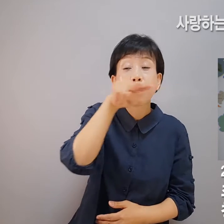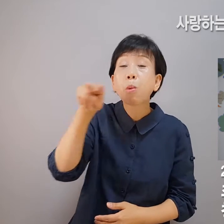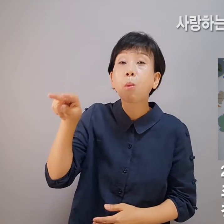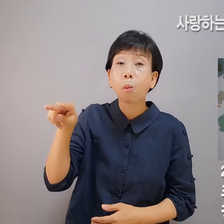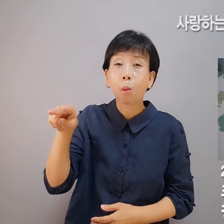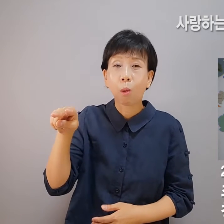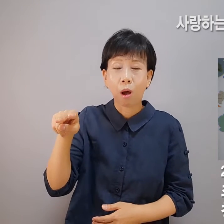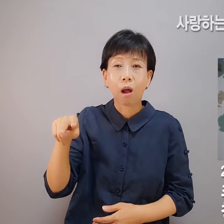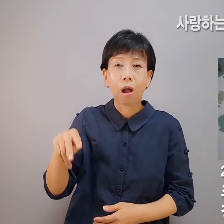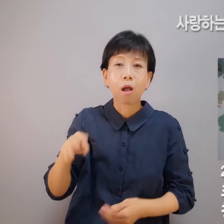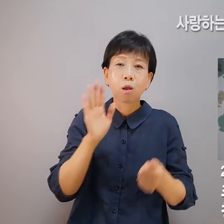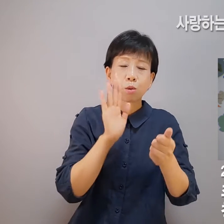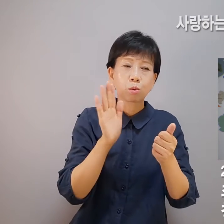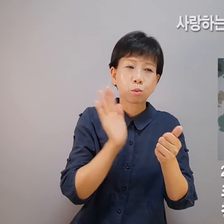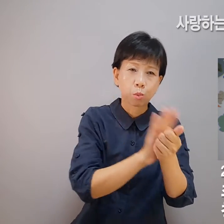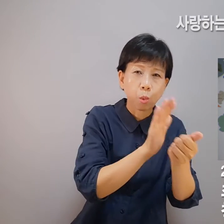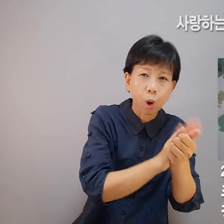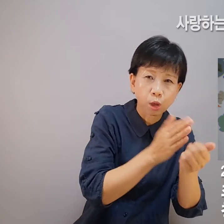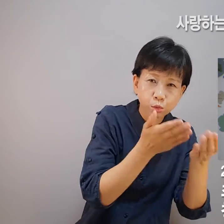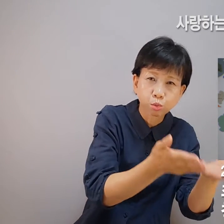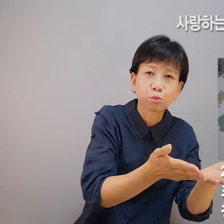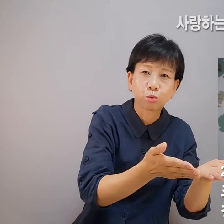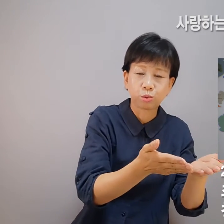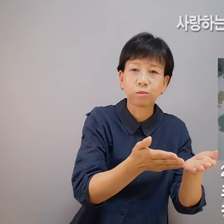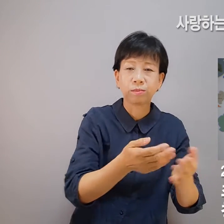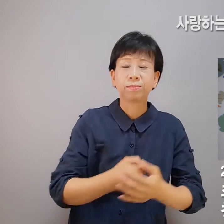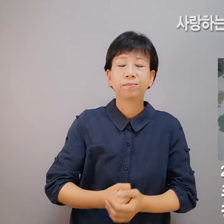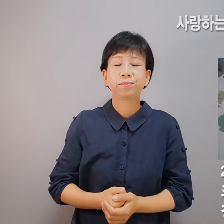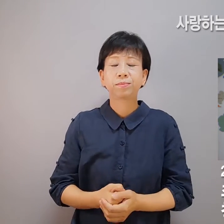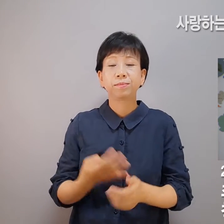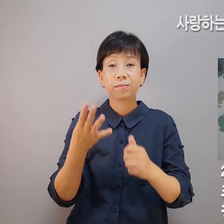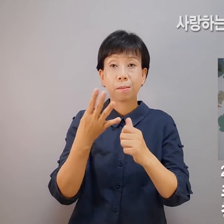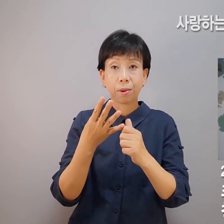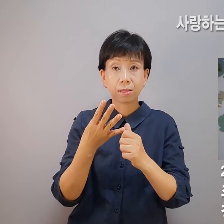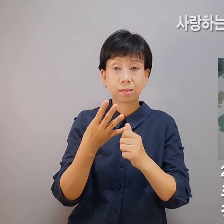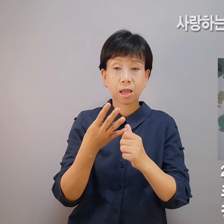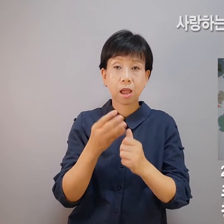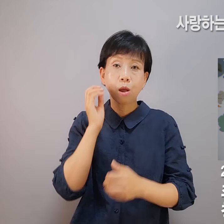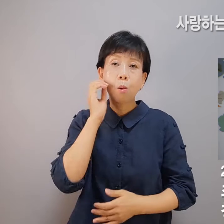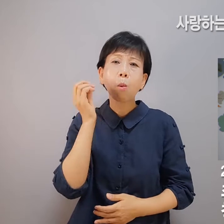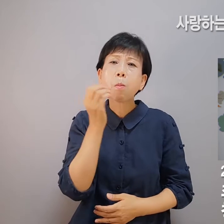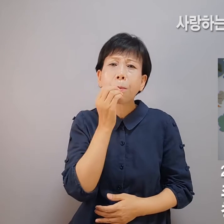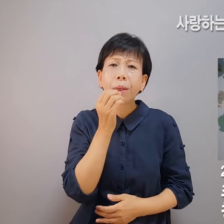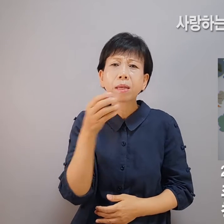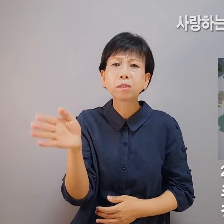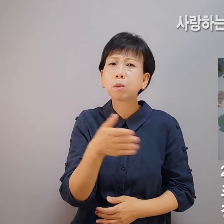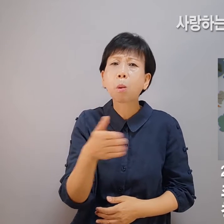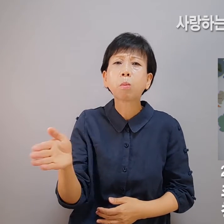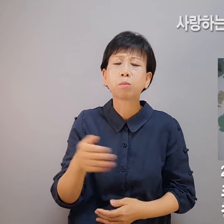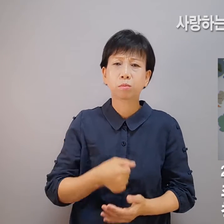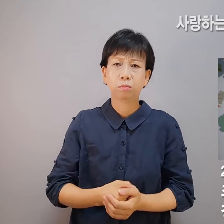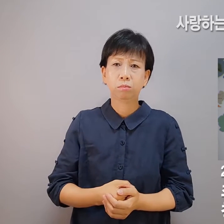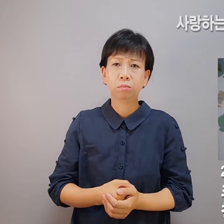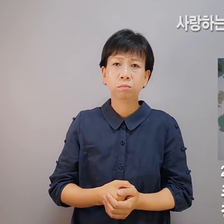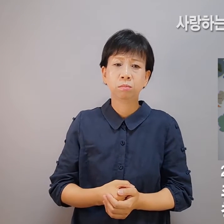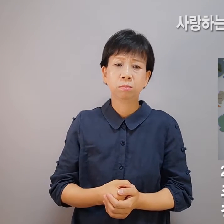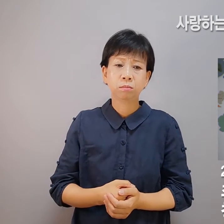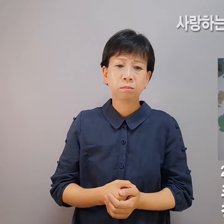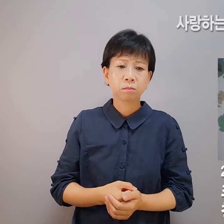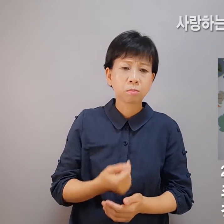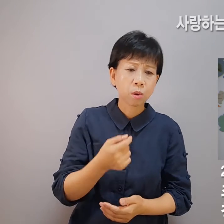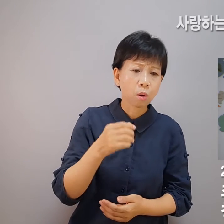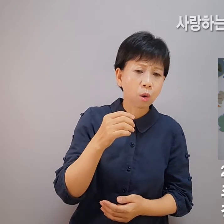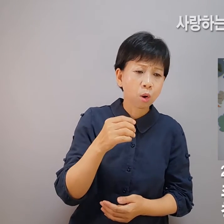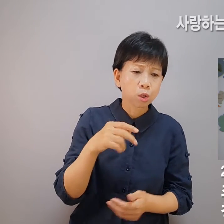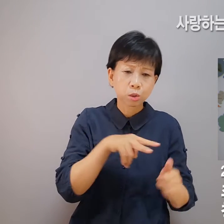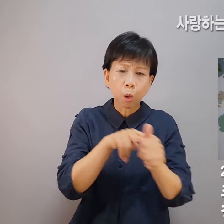도와드릴까요? 하시면 되겠습니다. 우리 네 번째 읽어주십시오. 홈페이지를 찾기 힘들고 원하는 내용을 발견할 수